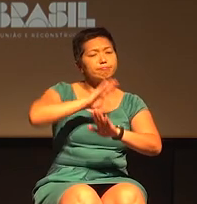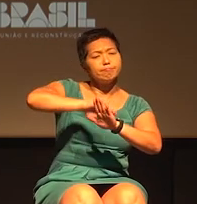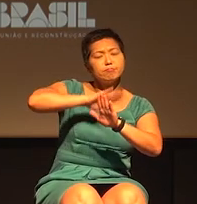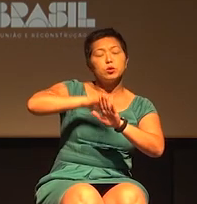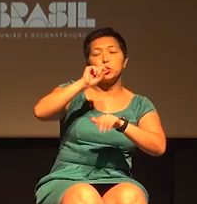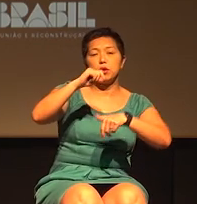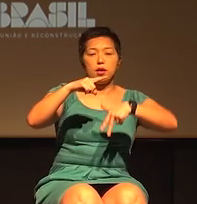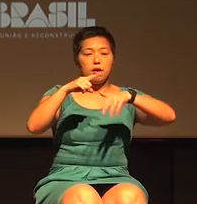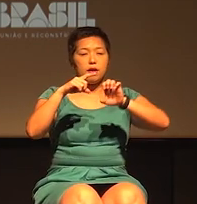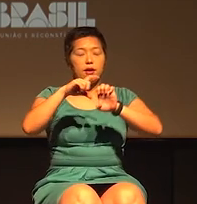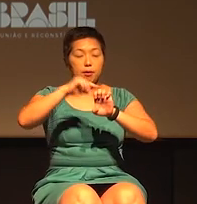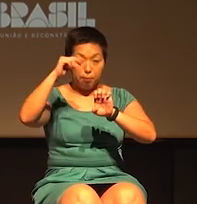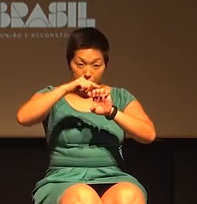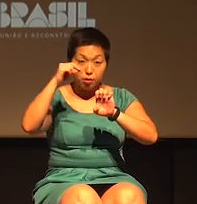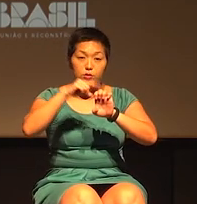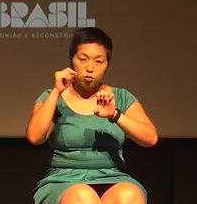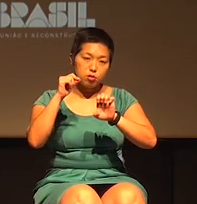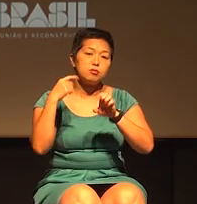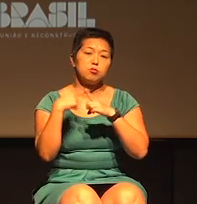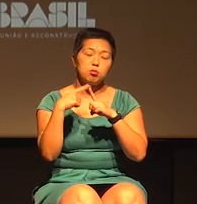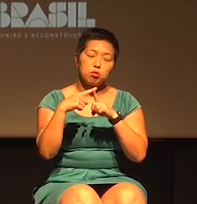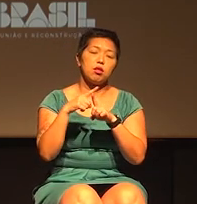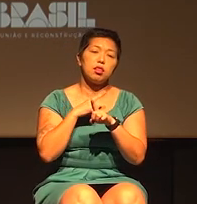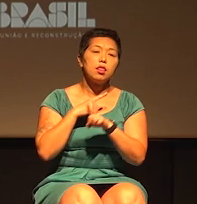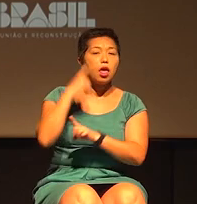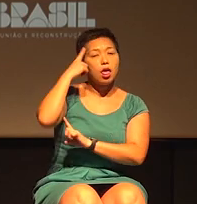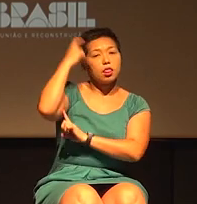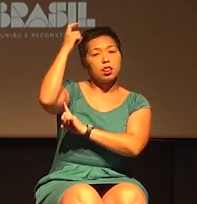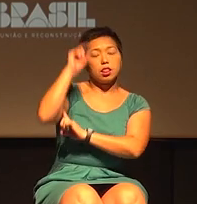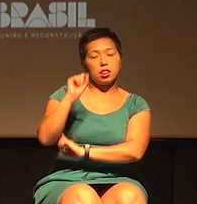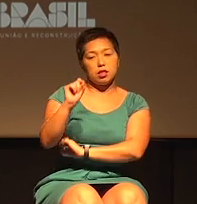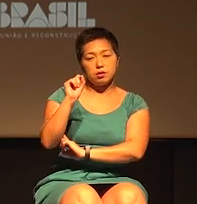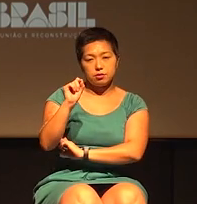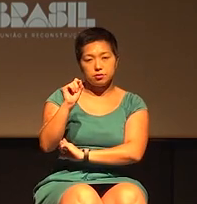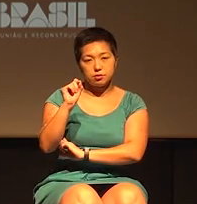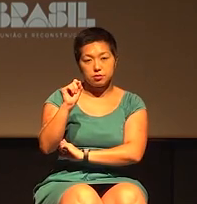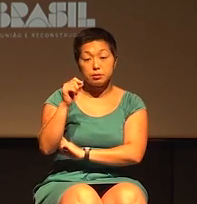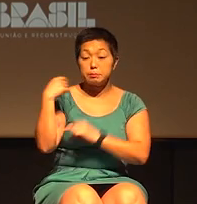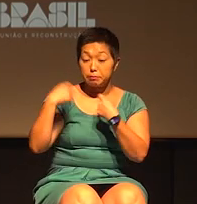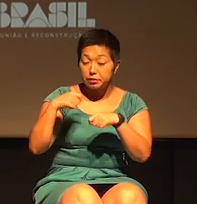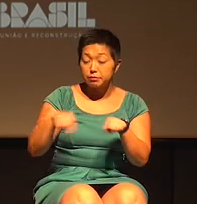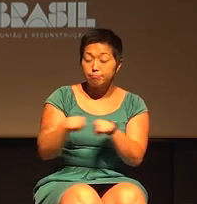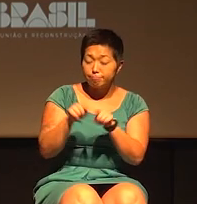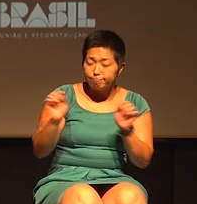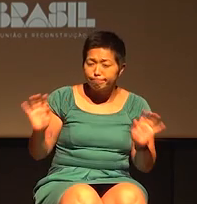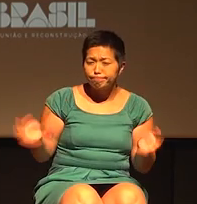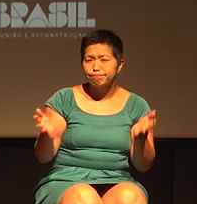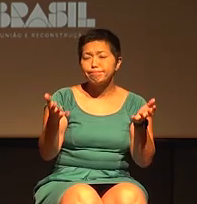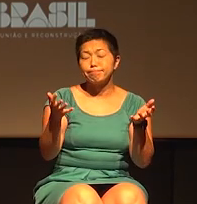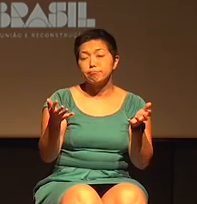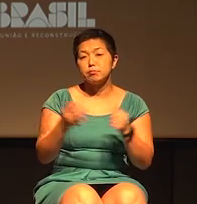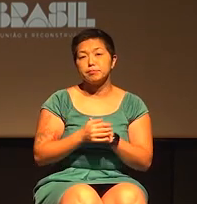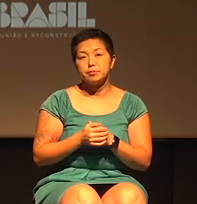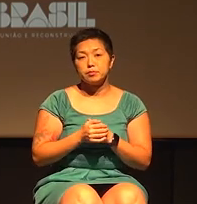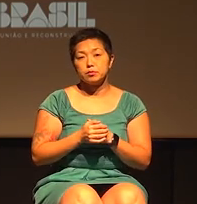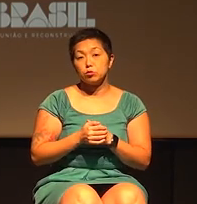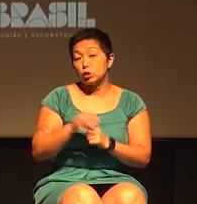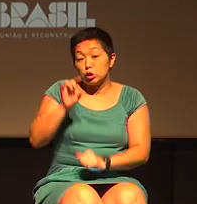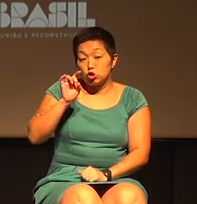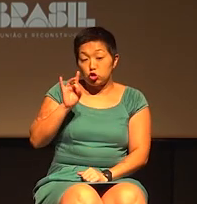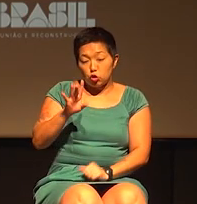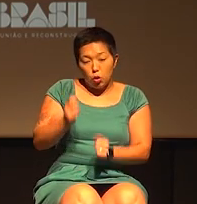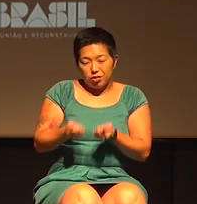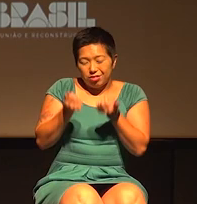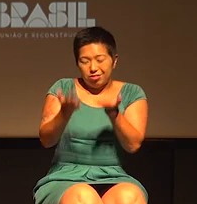para elas se autogerir isso tem Tem essa ideia né Eh que precisa também eh não só